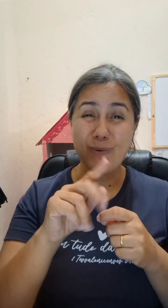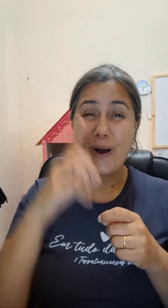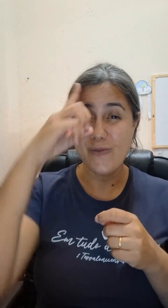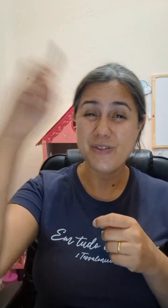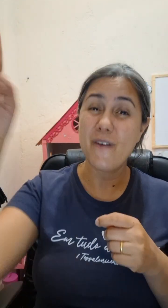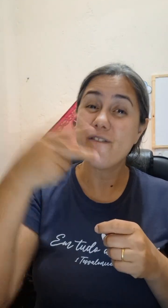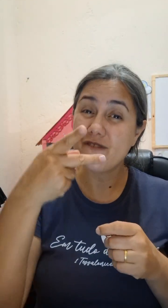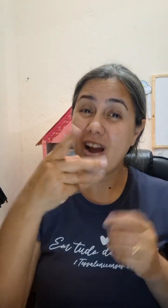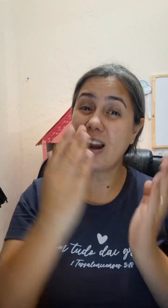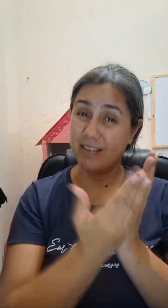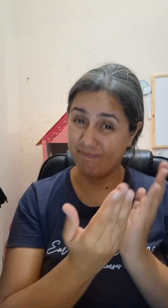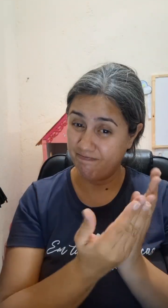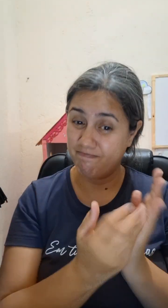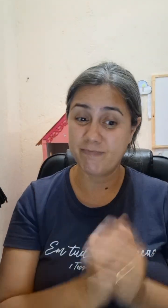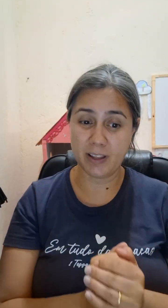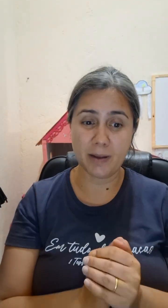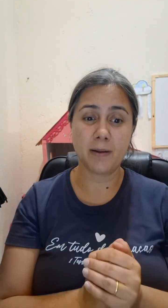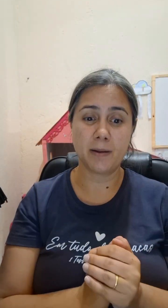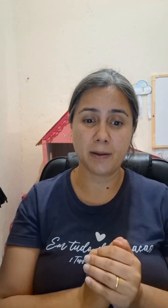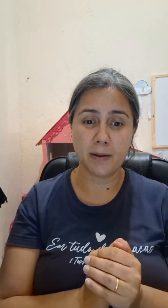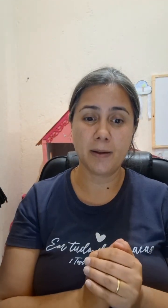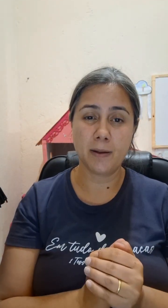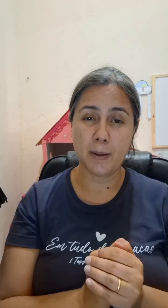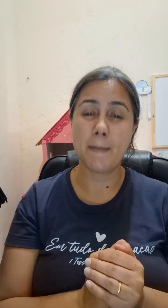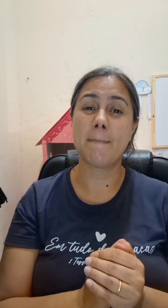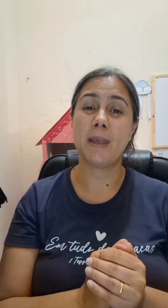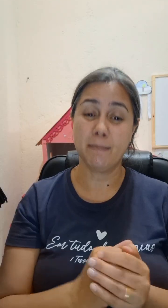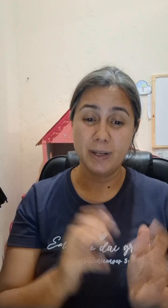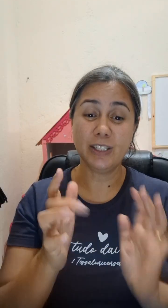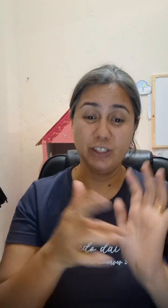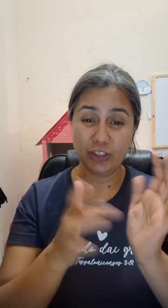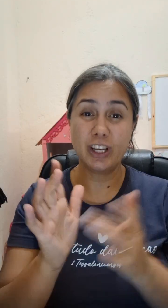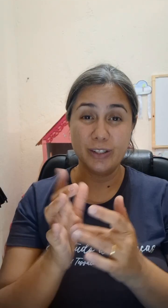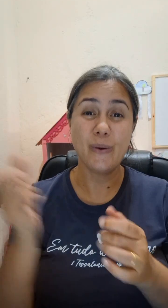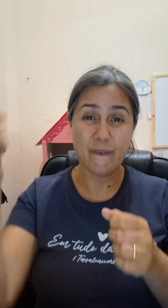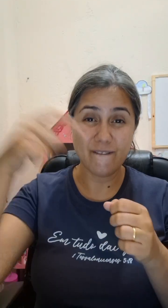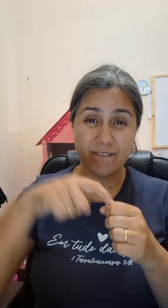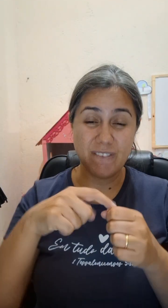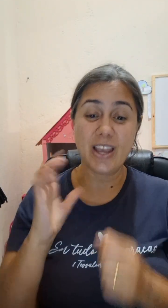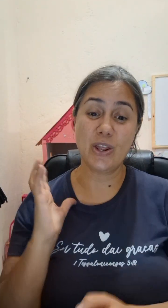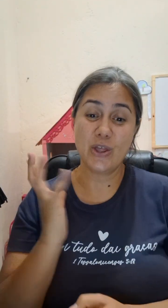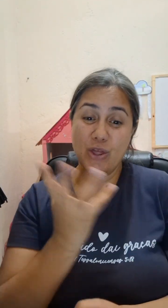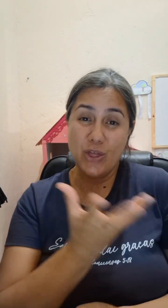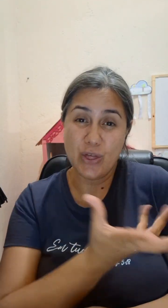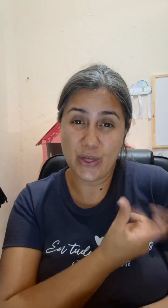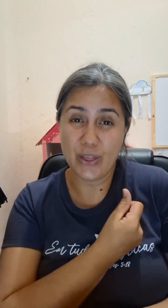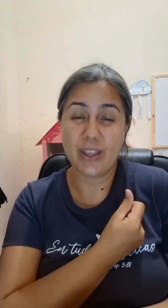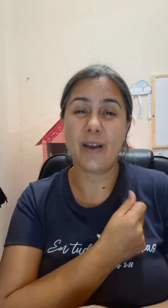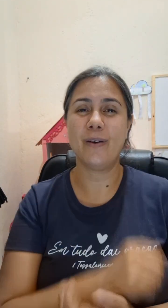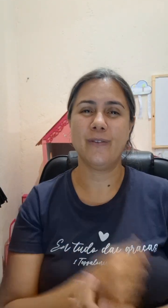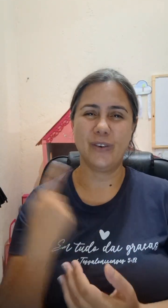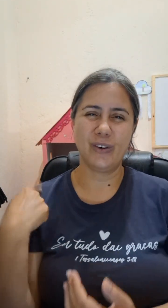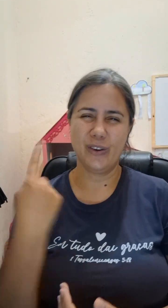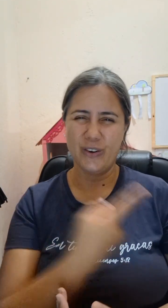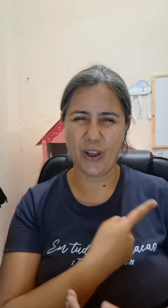aliança, porque é igual Deus fala na Bíblia, nessa nova aliança, é que Jesus